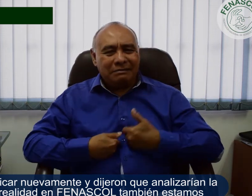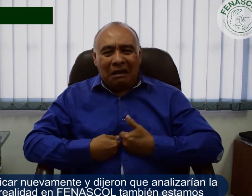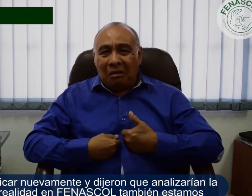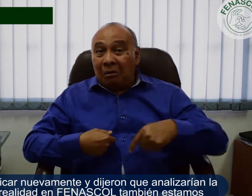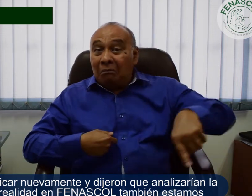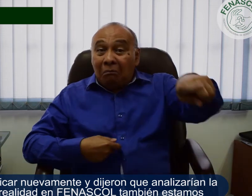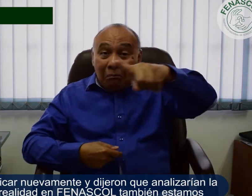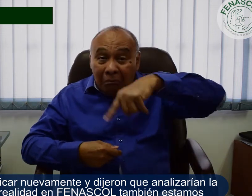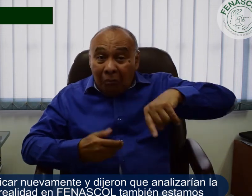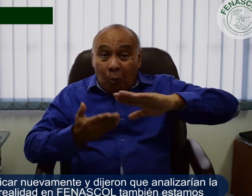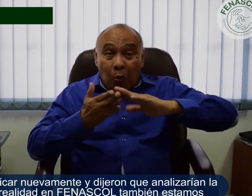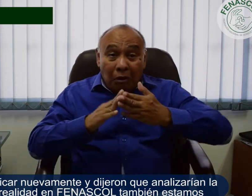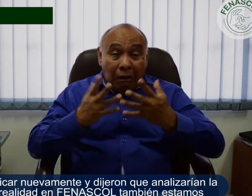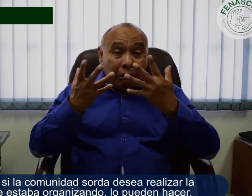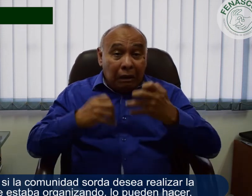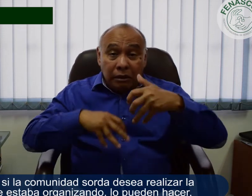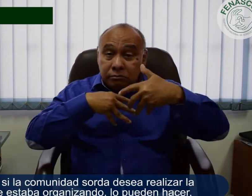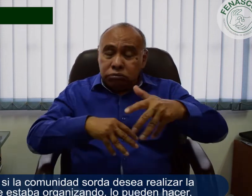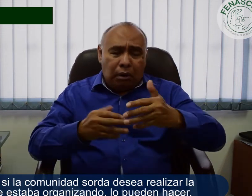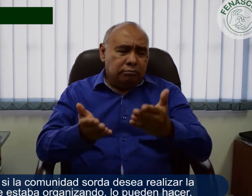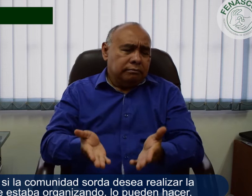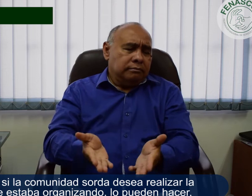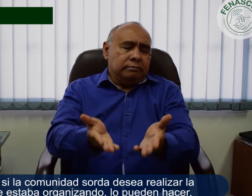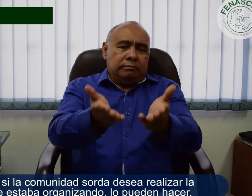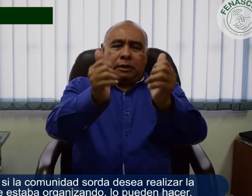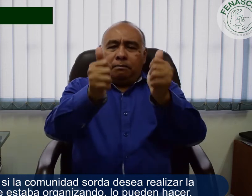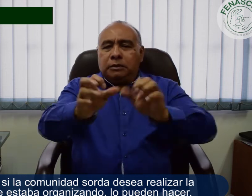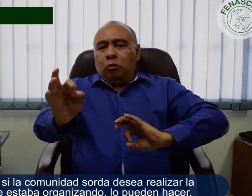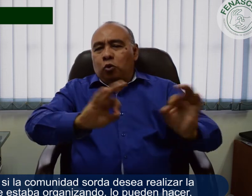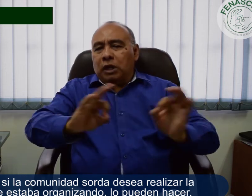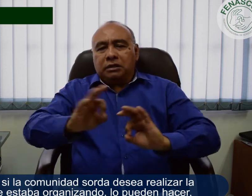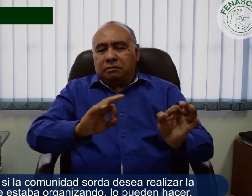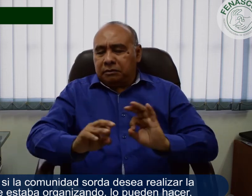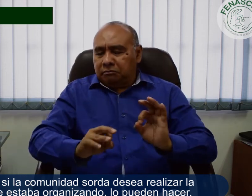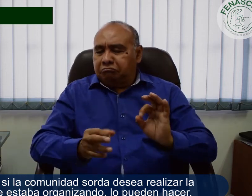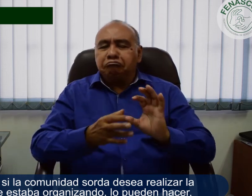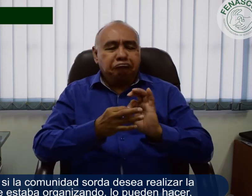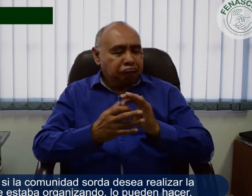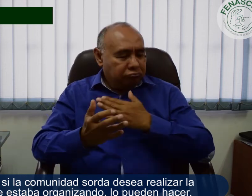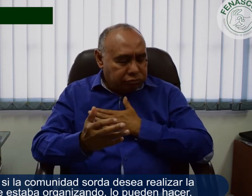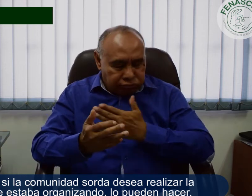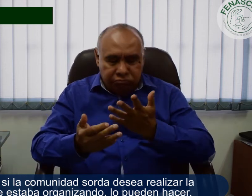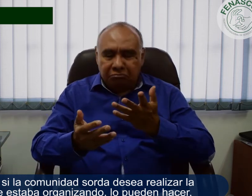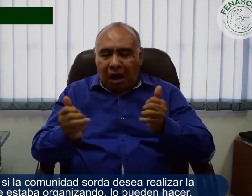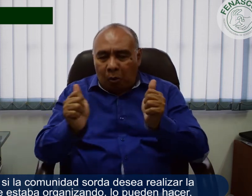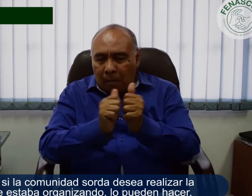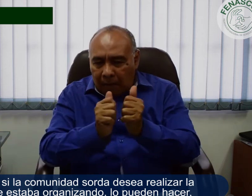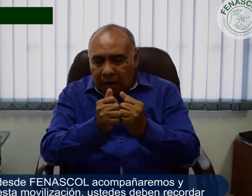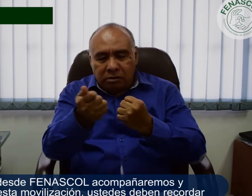también estamos cansados y si la comunidad sorda desea realizar la marcha que estaba organizando, lo pueden hacer.